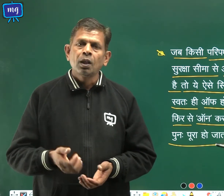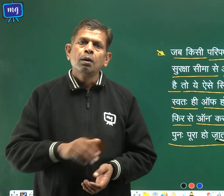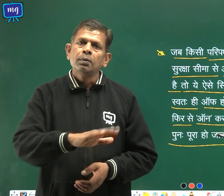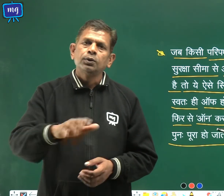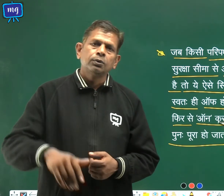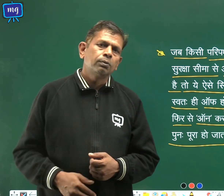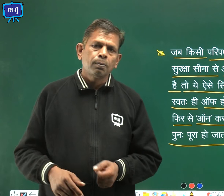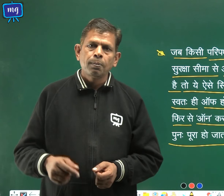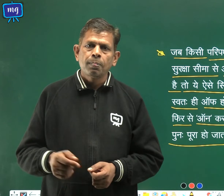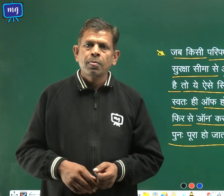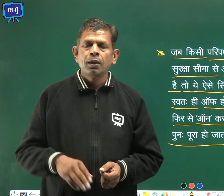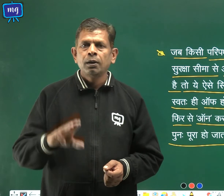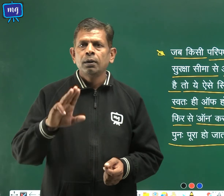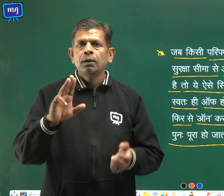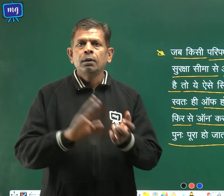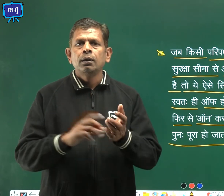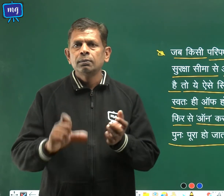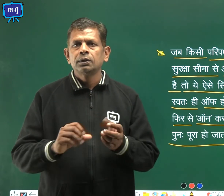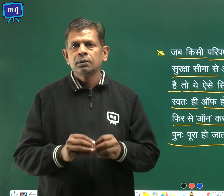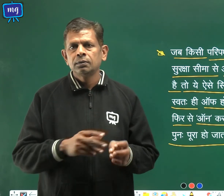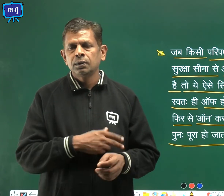बच्चों, MCBs में